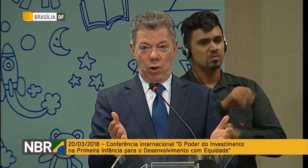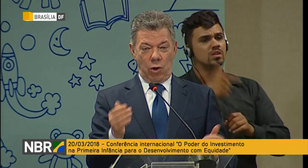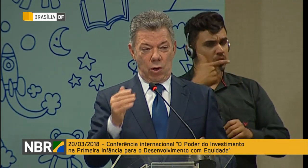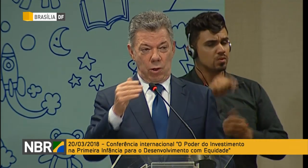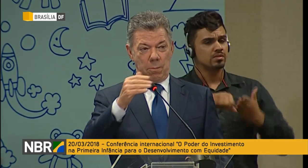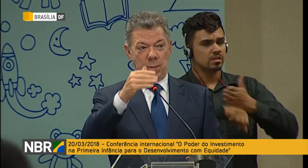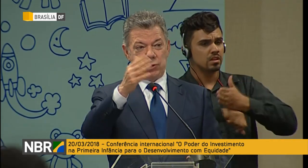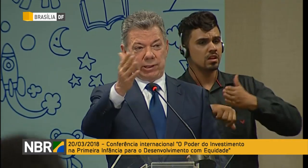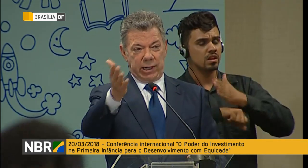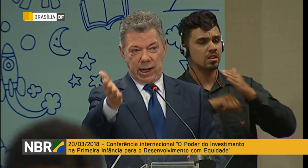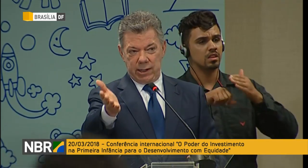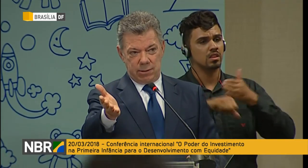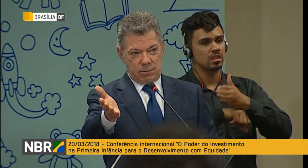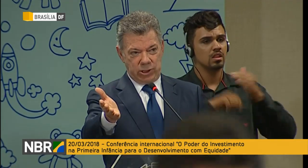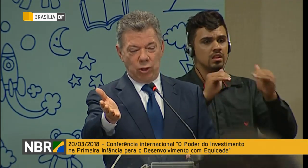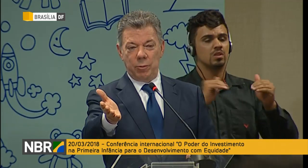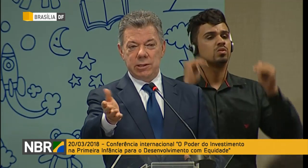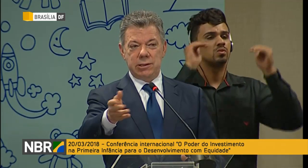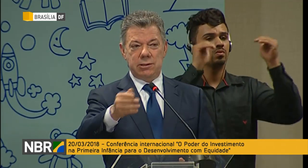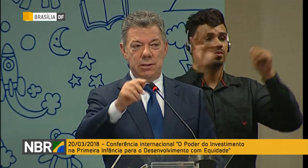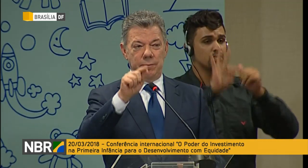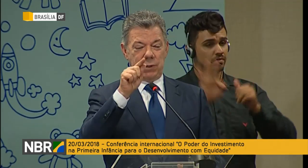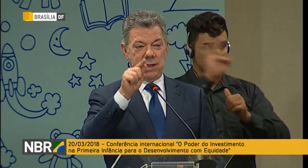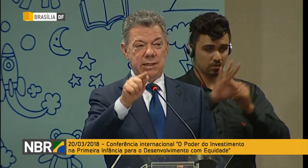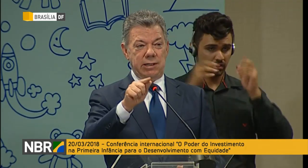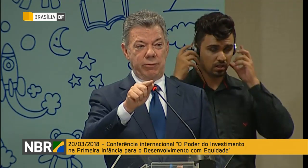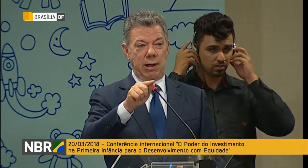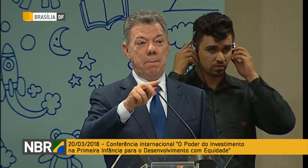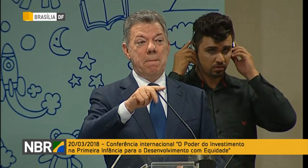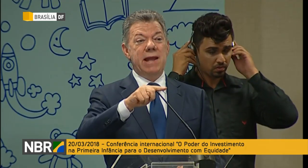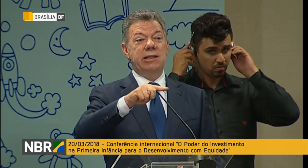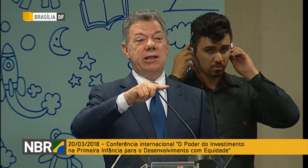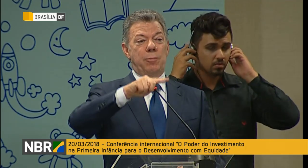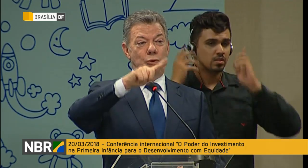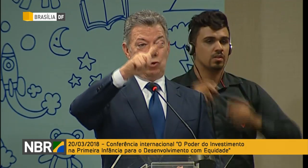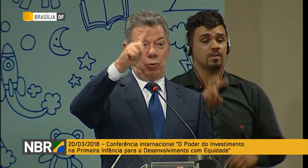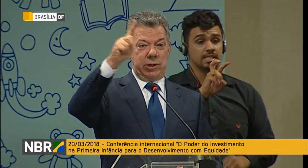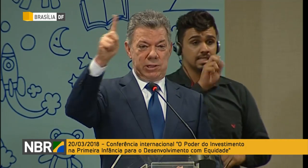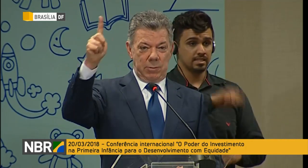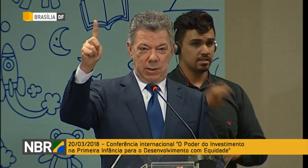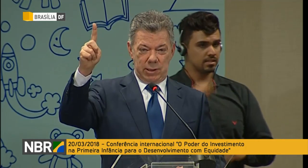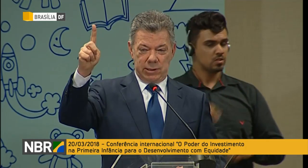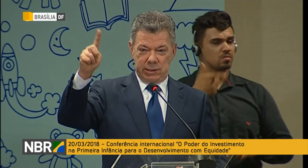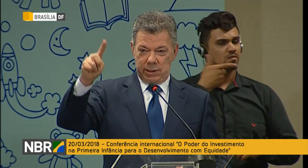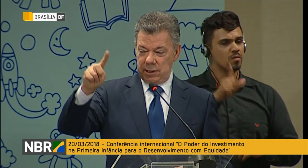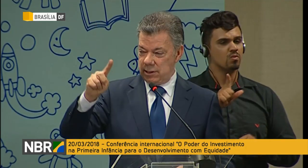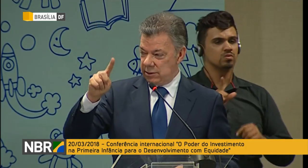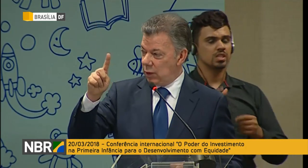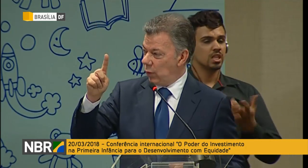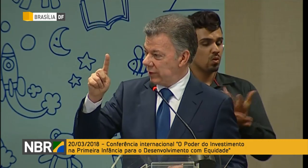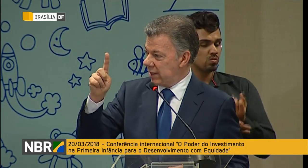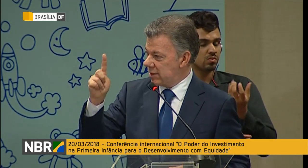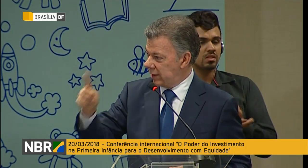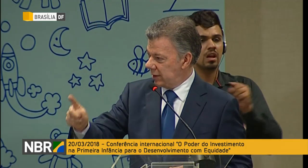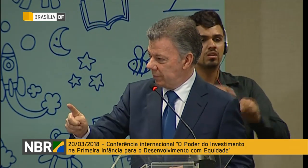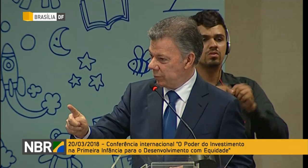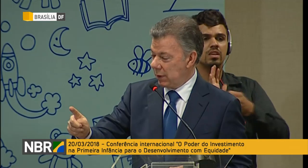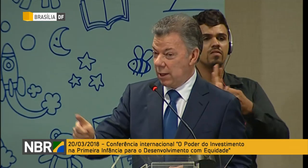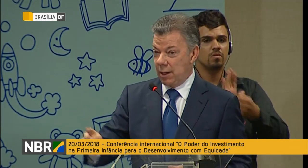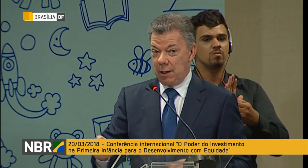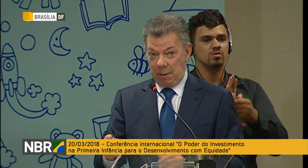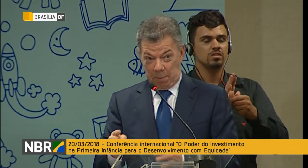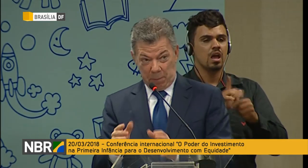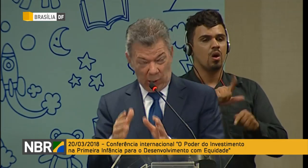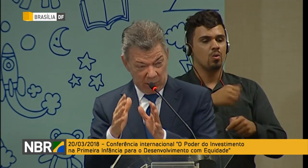entravam ensino superior. Então, nós vamos, em cinco meses, nós vamos ter um número bastante elevado